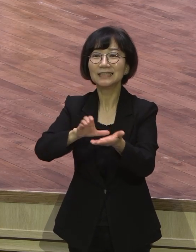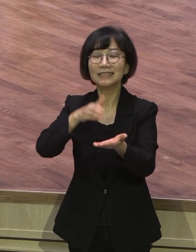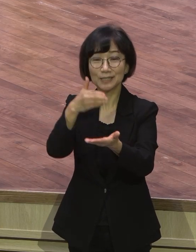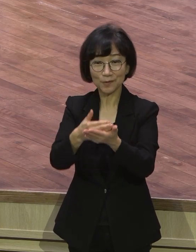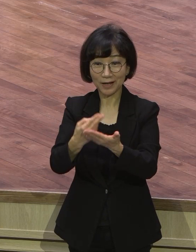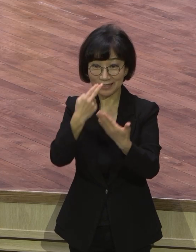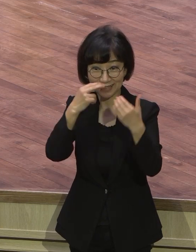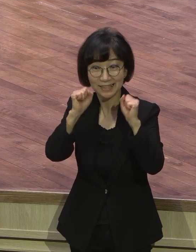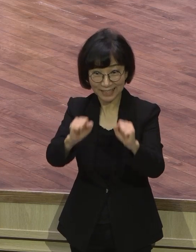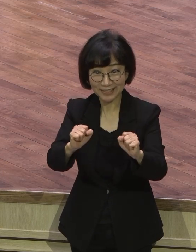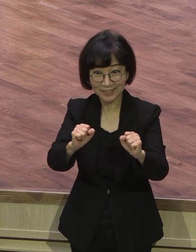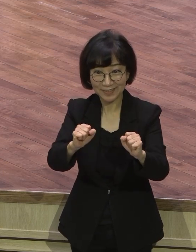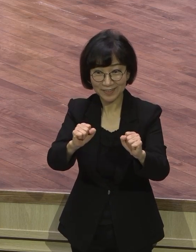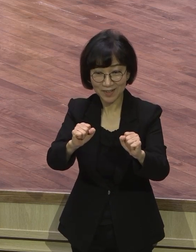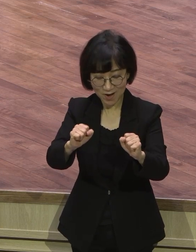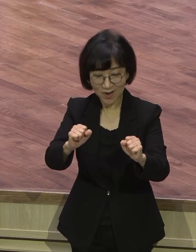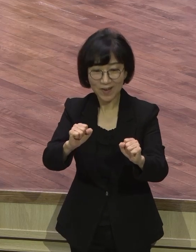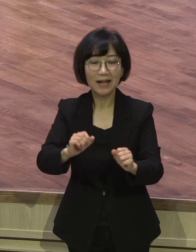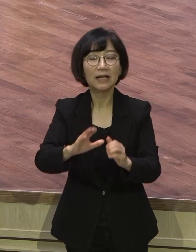사는 삶을 살 때